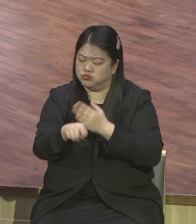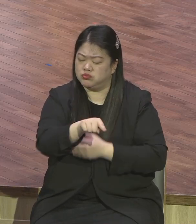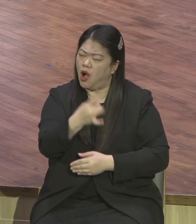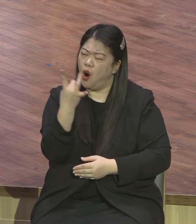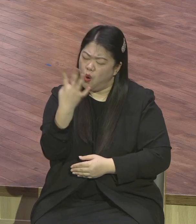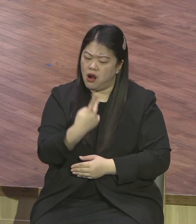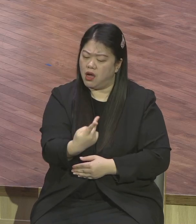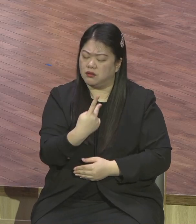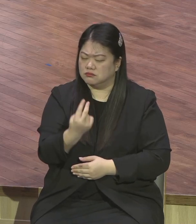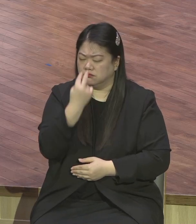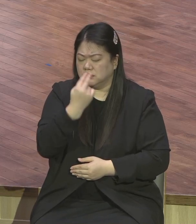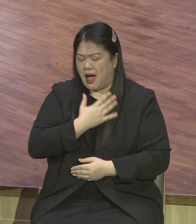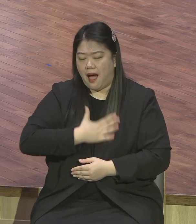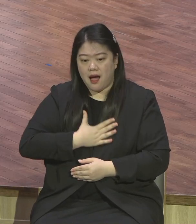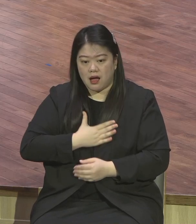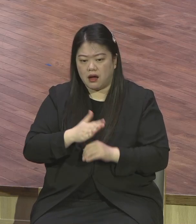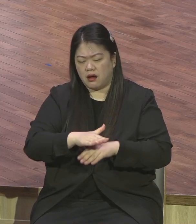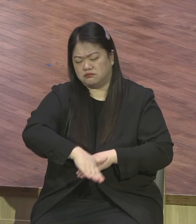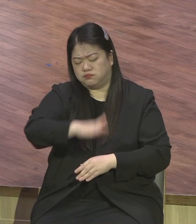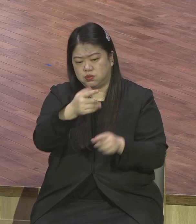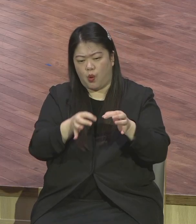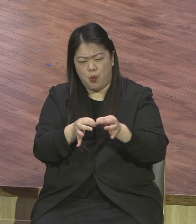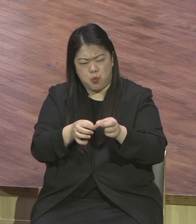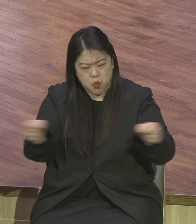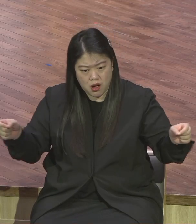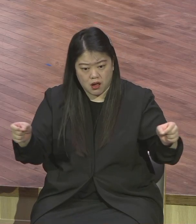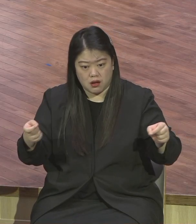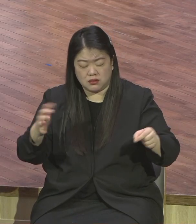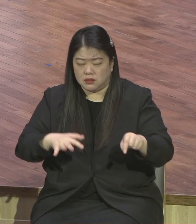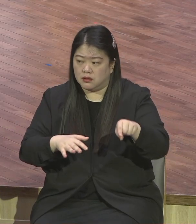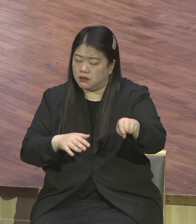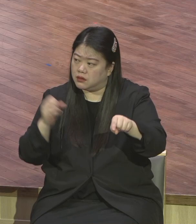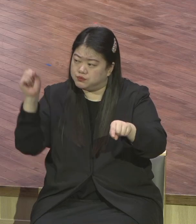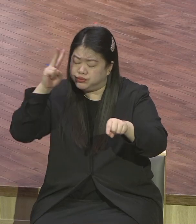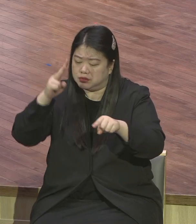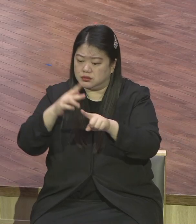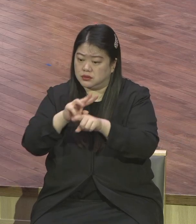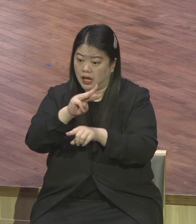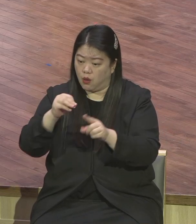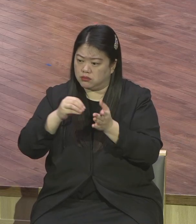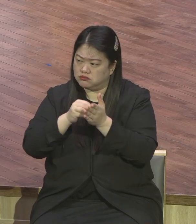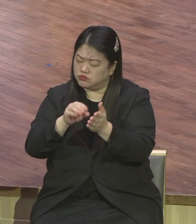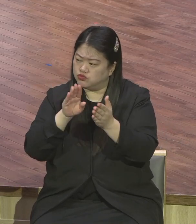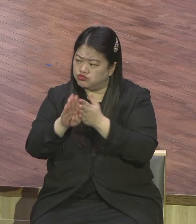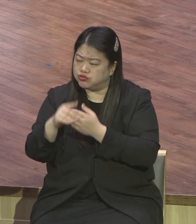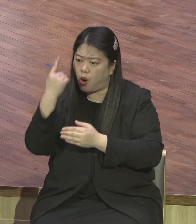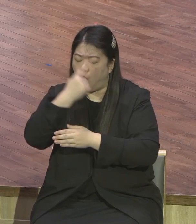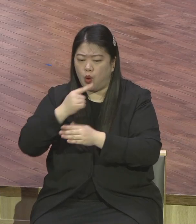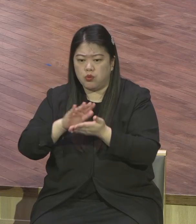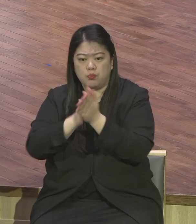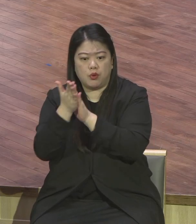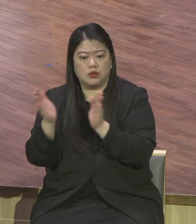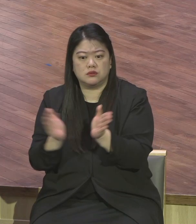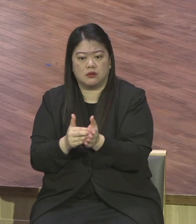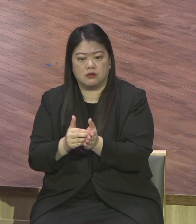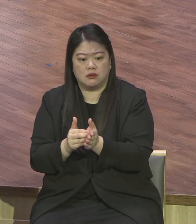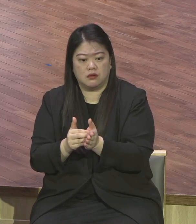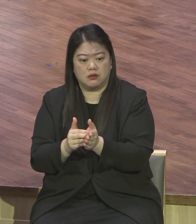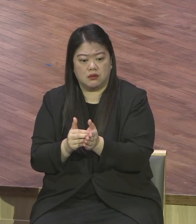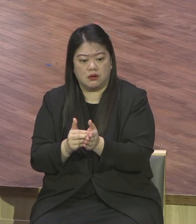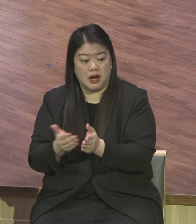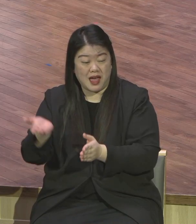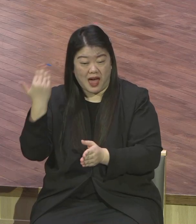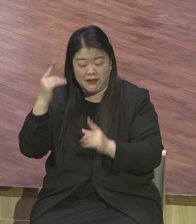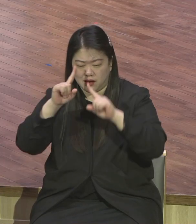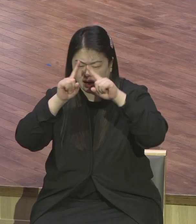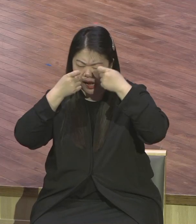가족들이 전도하기 왜 그런 줄 아세요? 너무 잘하니까. 너무 잘하니까. 그런데 교회